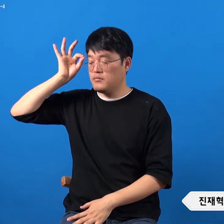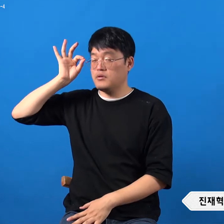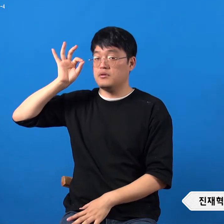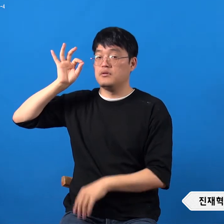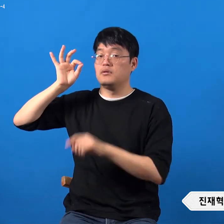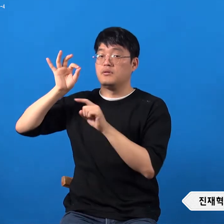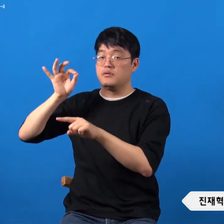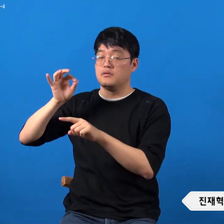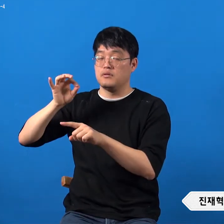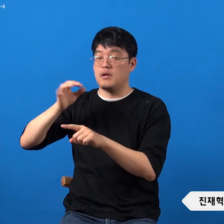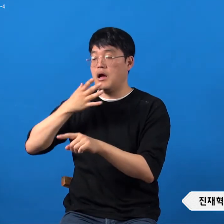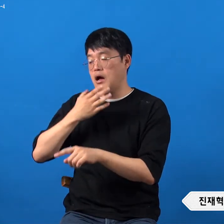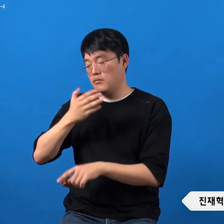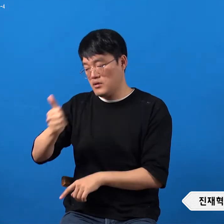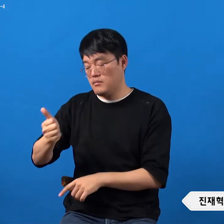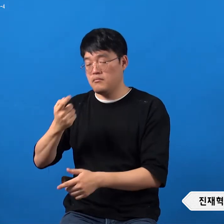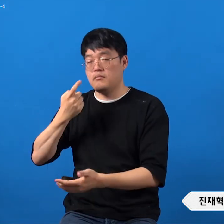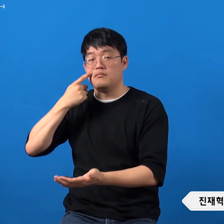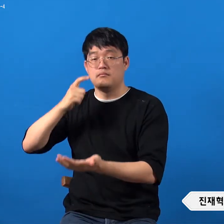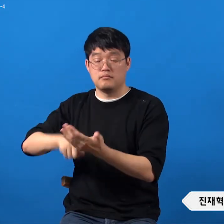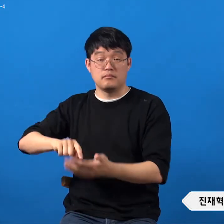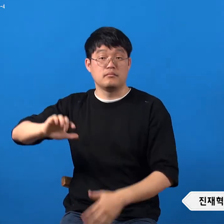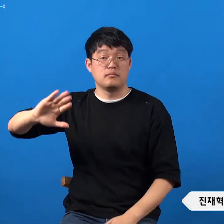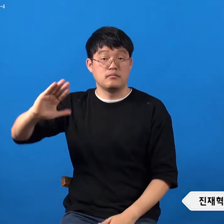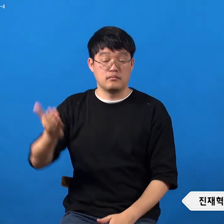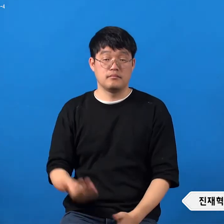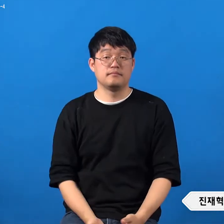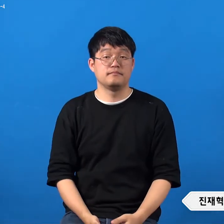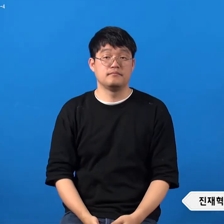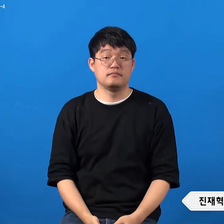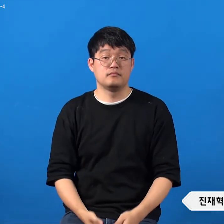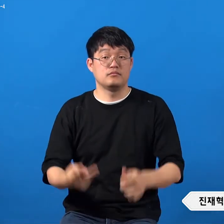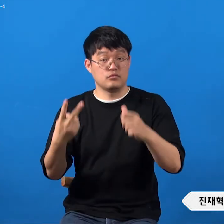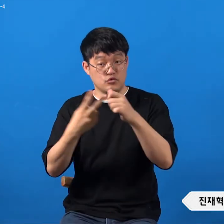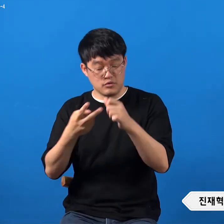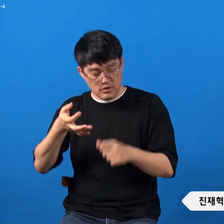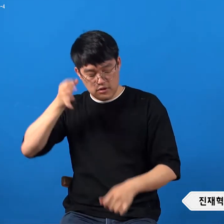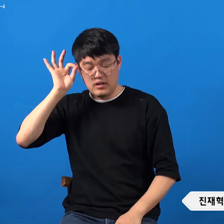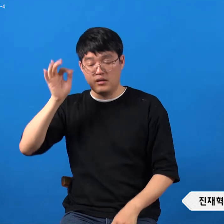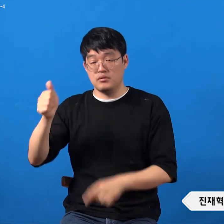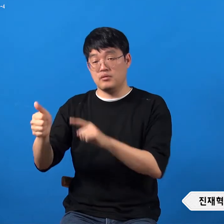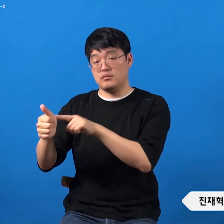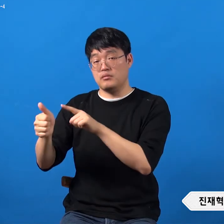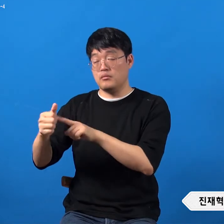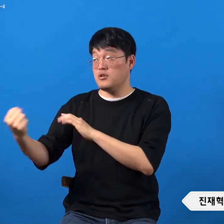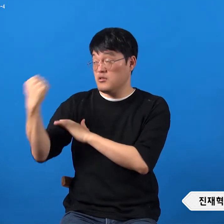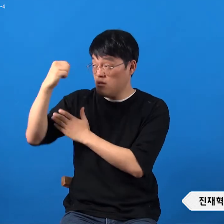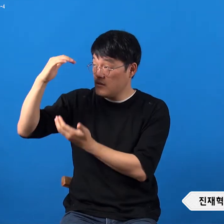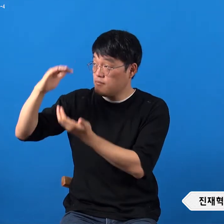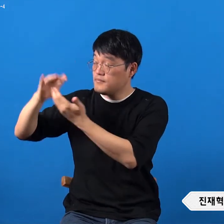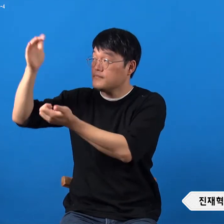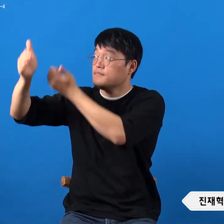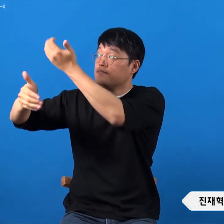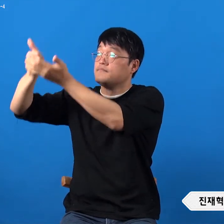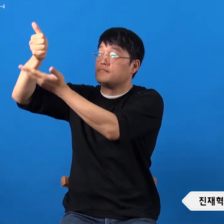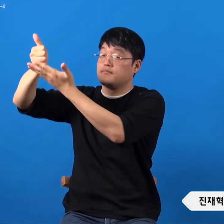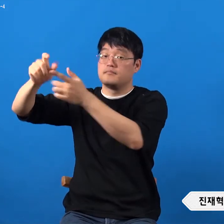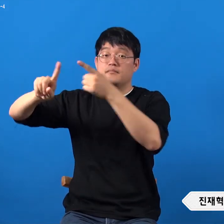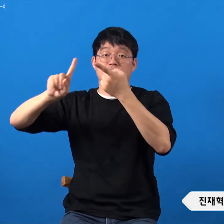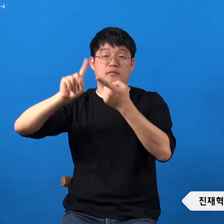있지 않았을까요? 두 번째, 그의 깨달음은 전능하신 하나님에